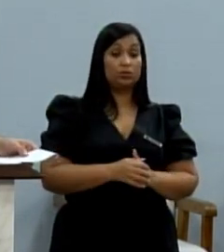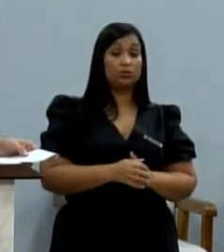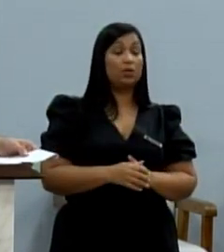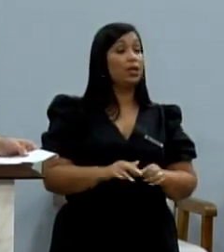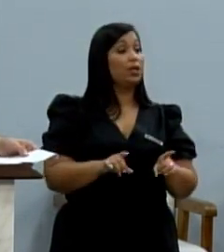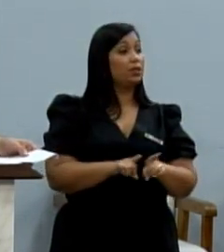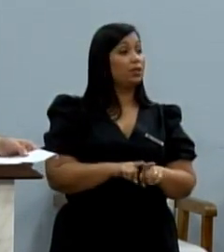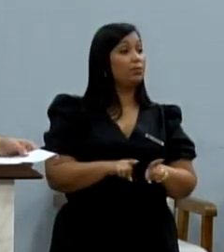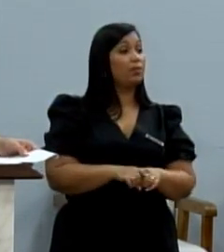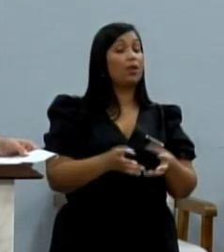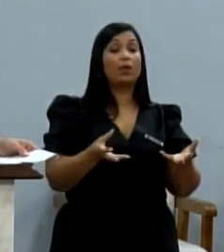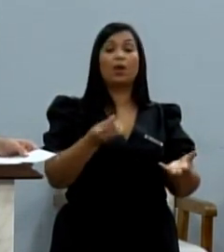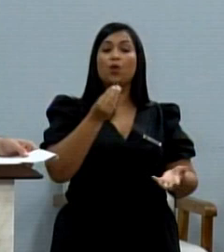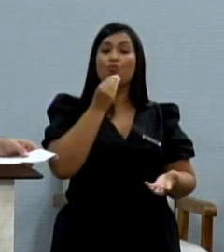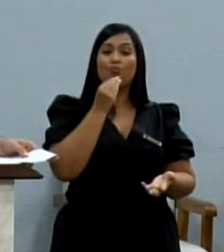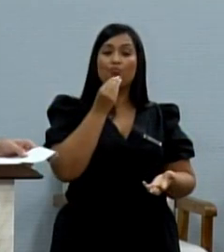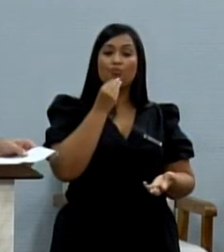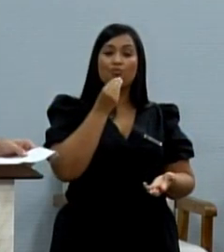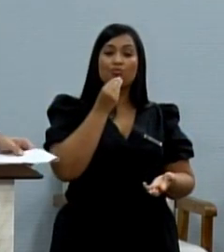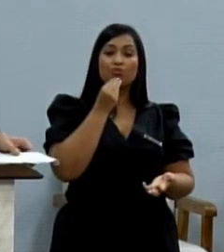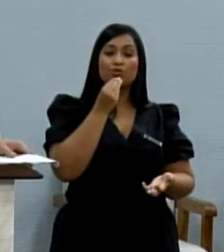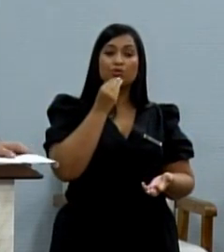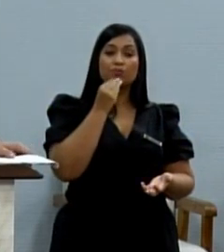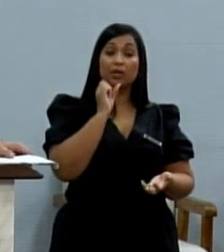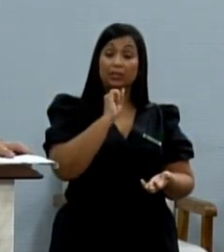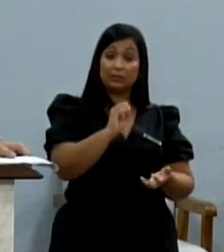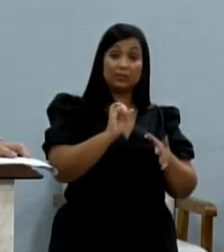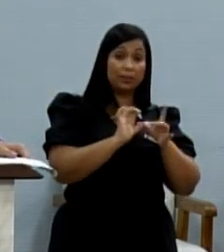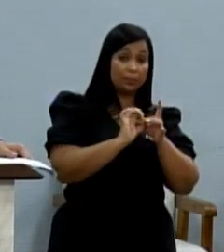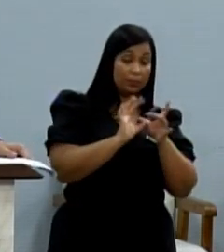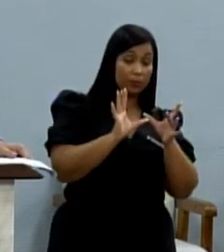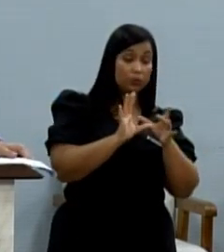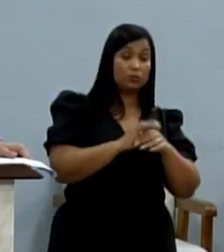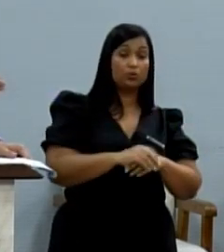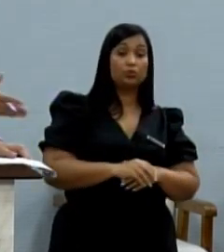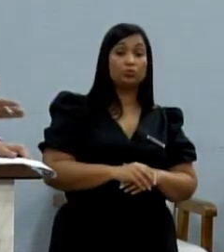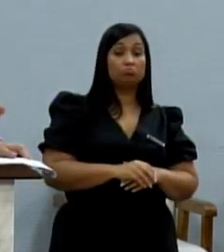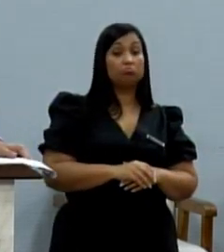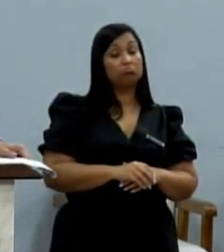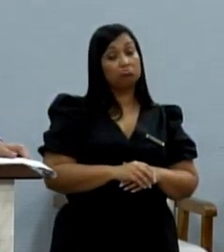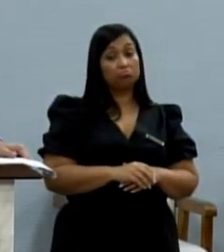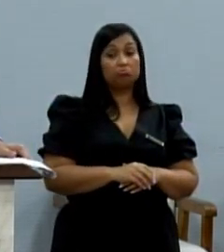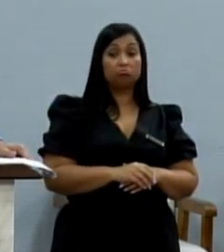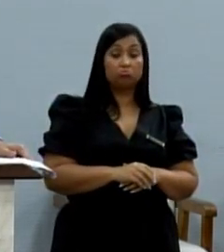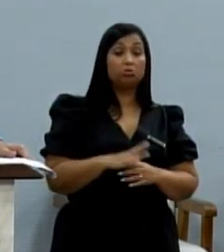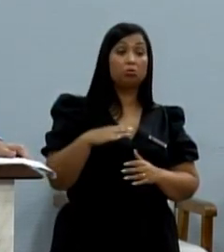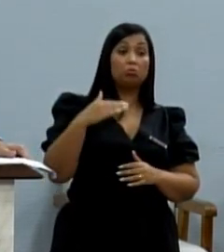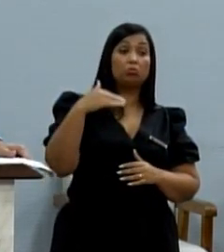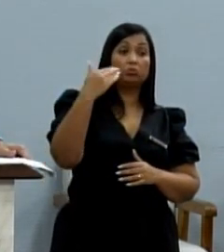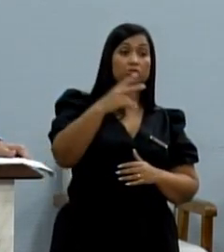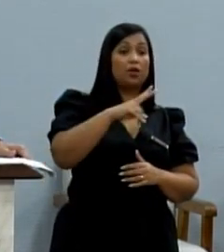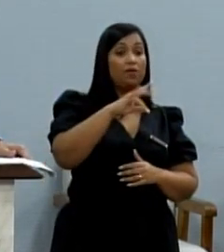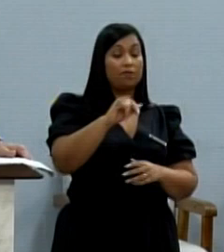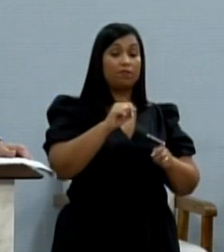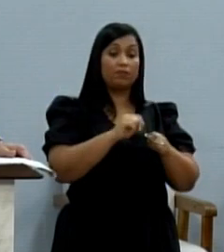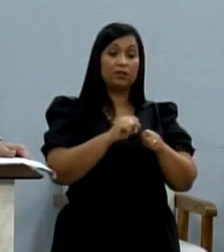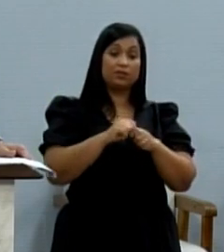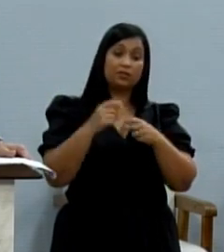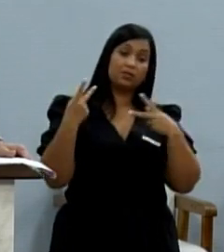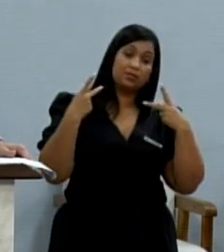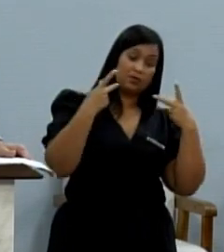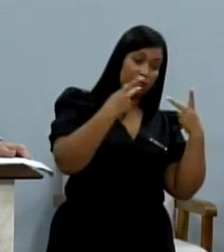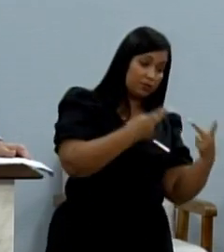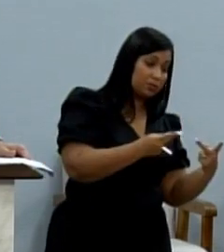a oportunidade se assim for permitido né que que um dia Vá fazer essa visita